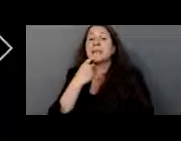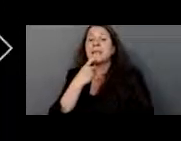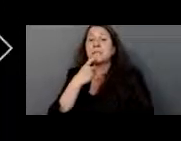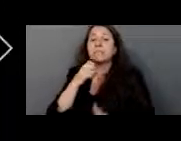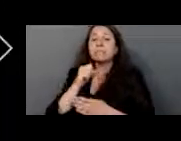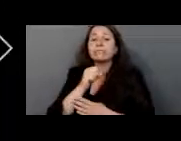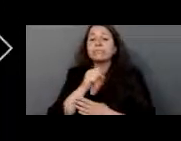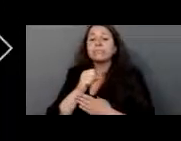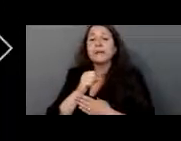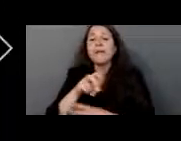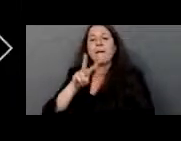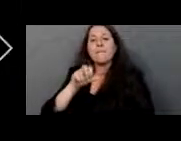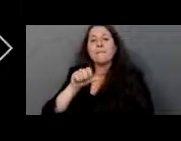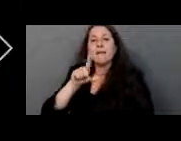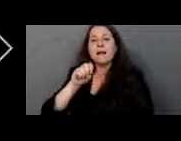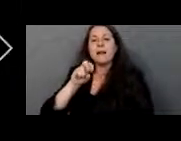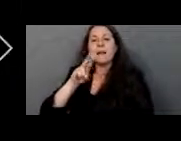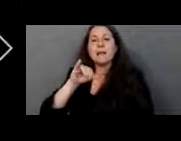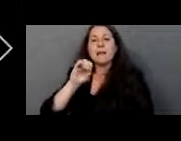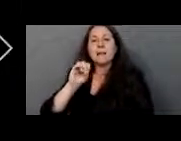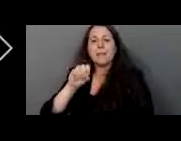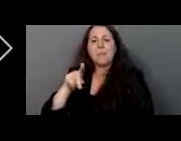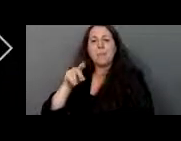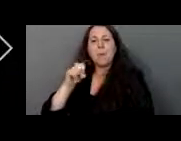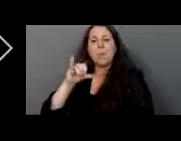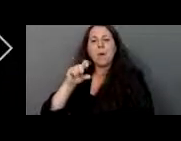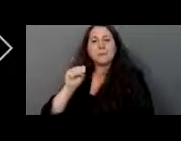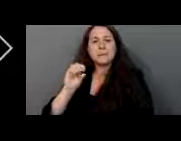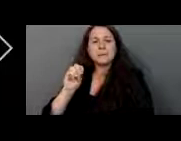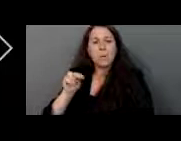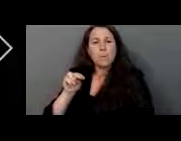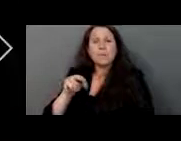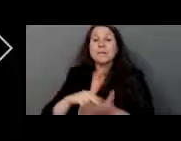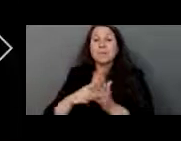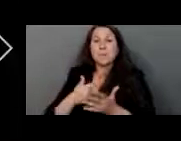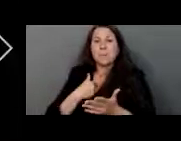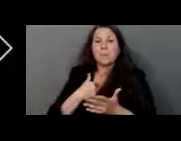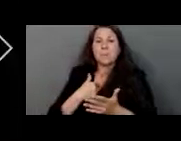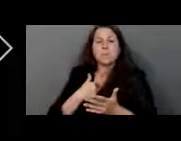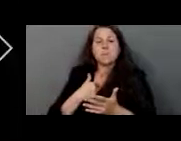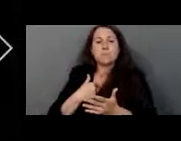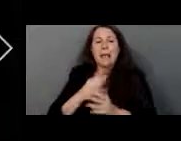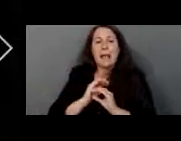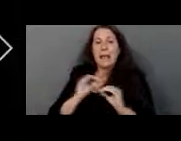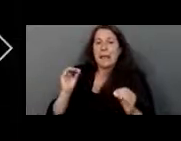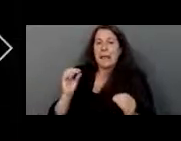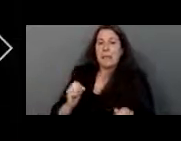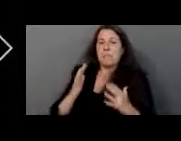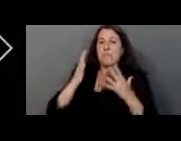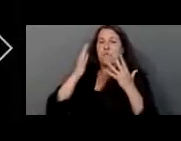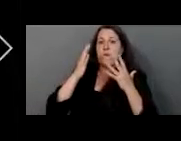Poisson. Je dis que rien ne m'épouvante. Michaela de l'opéra Carmen de Georges